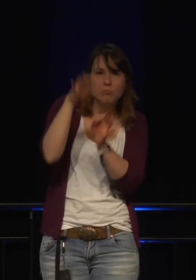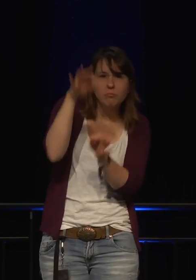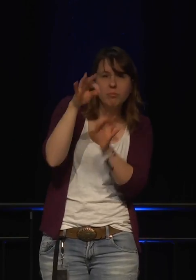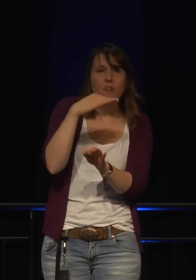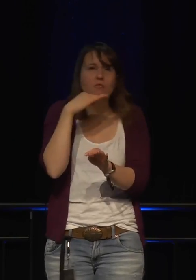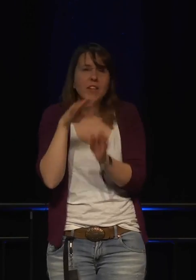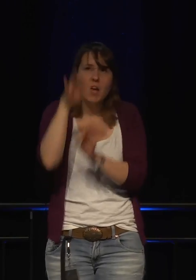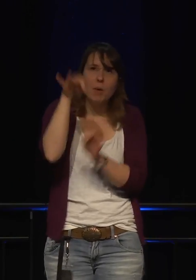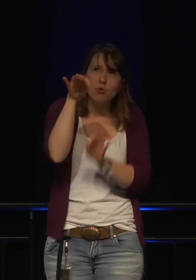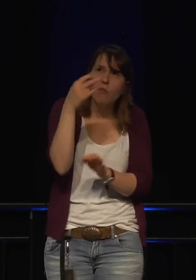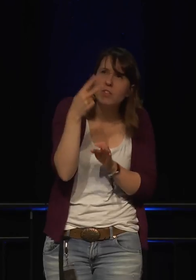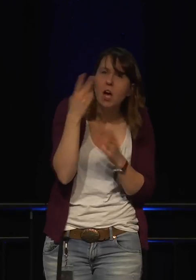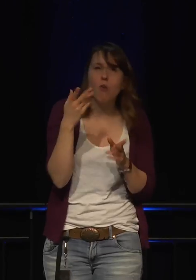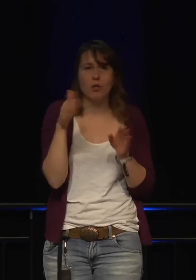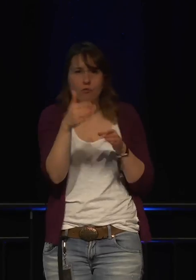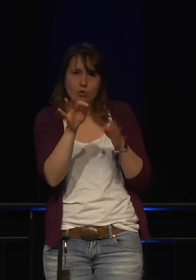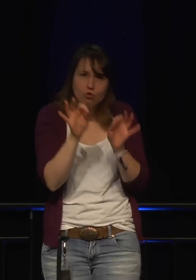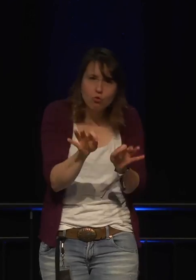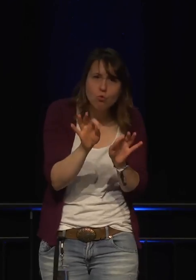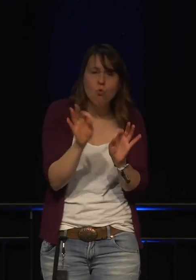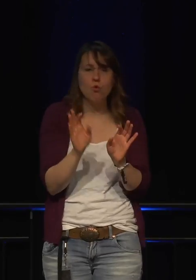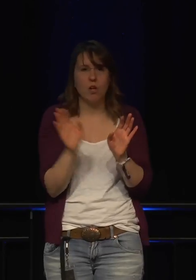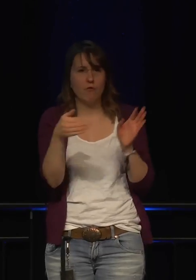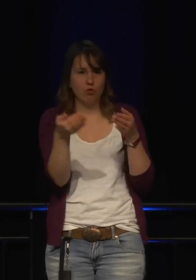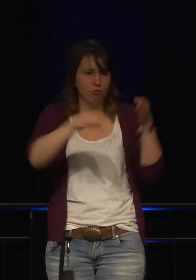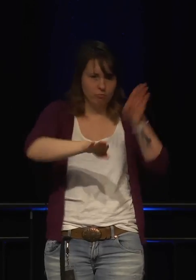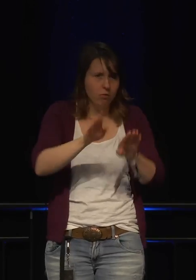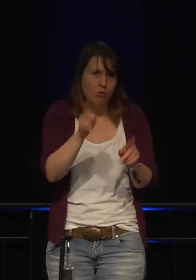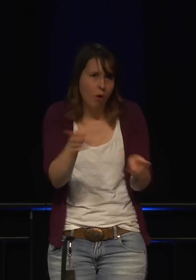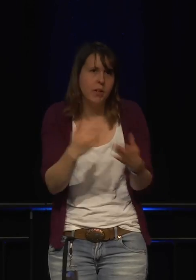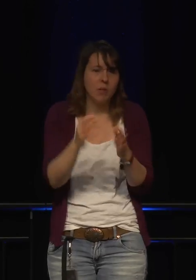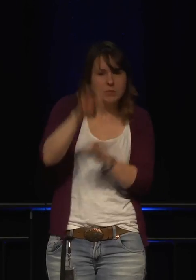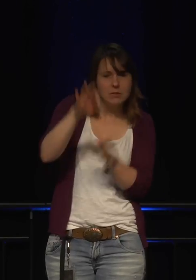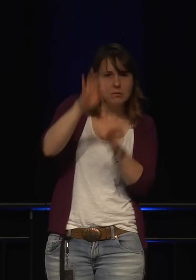comprobando la temperatura del acuario para que los peces no mueran.